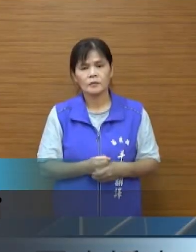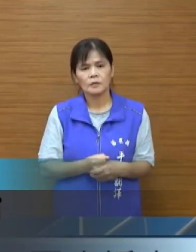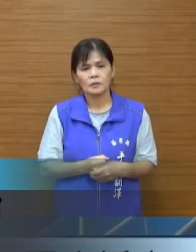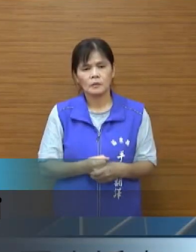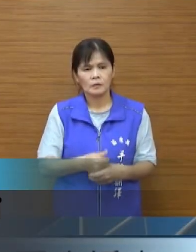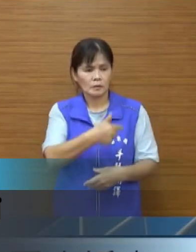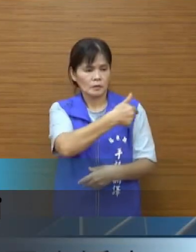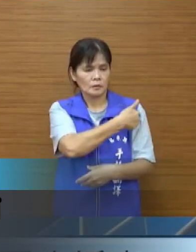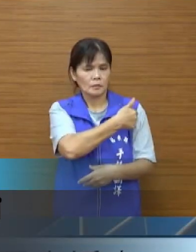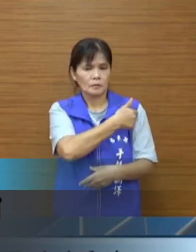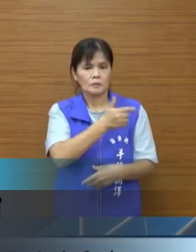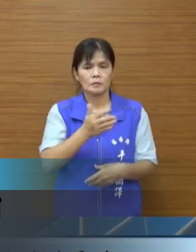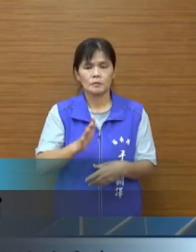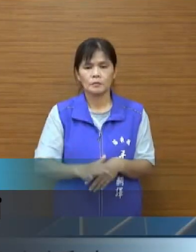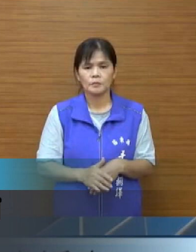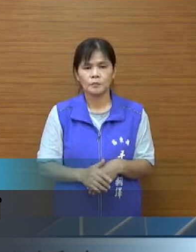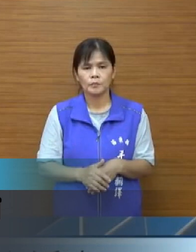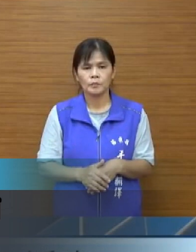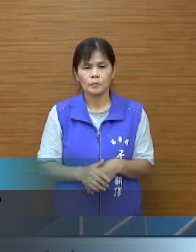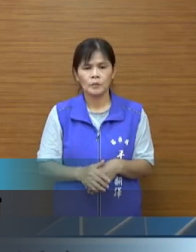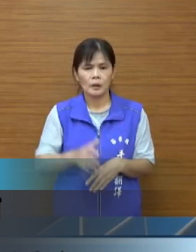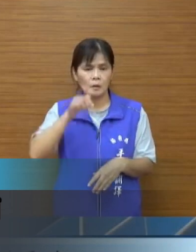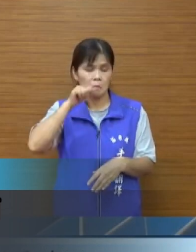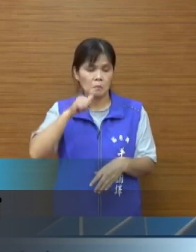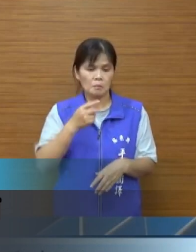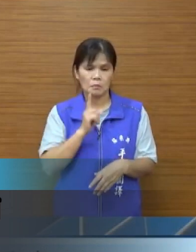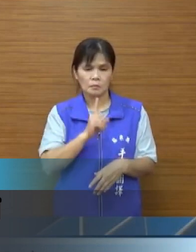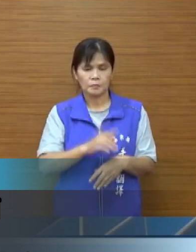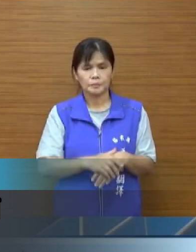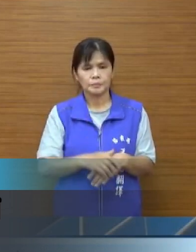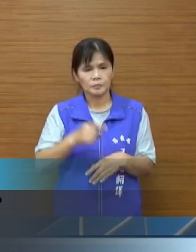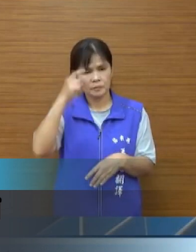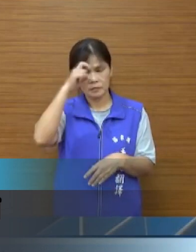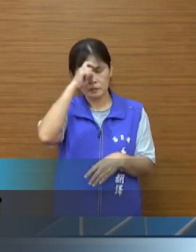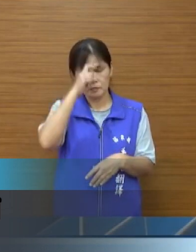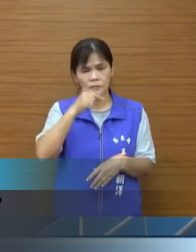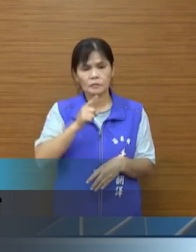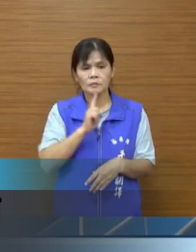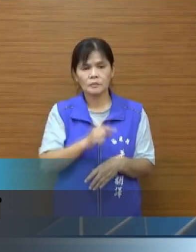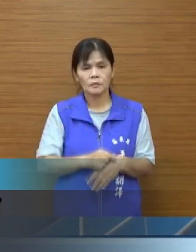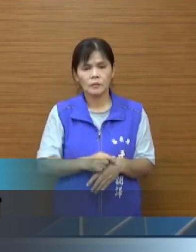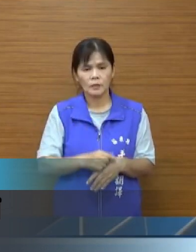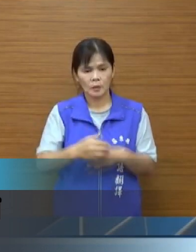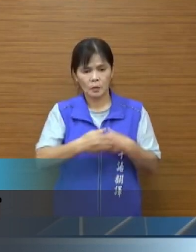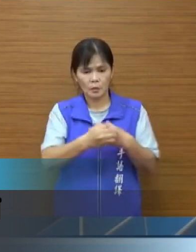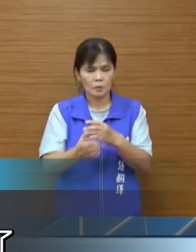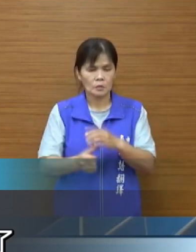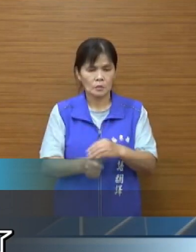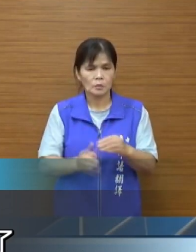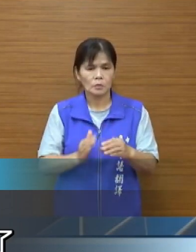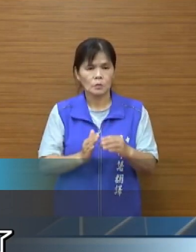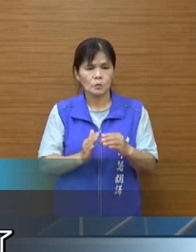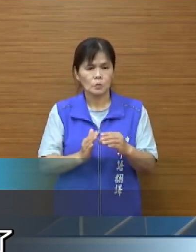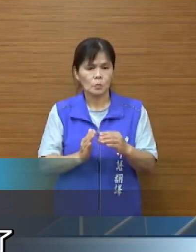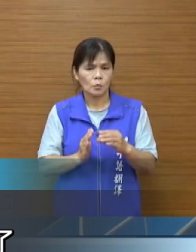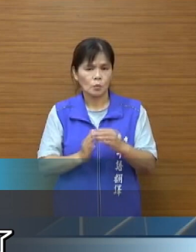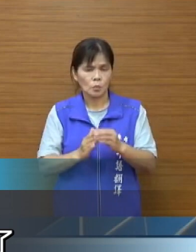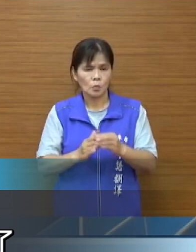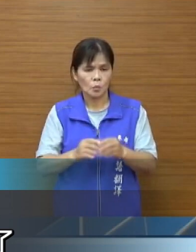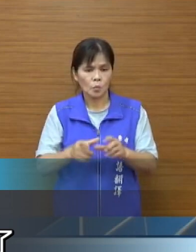县来讲，我们现在目前呢，就是各个卫生所回报回来的以及医疗院所回报的，我们目